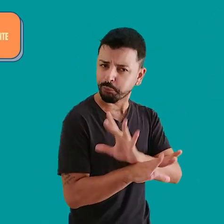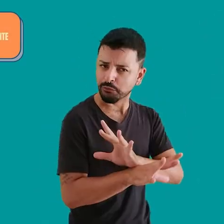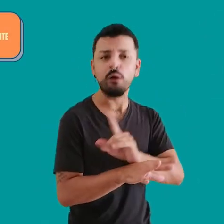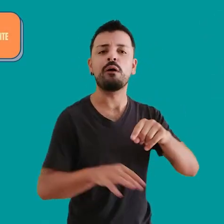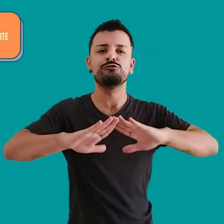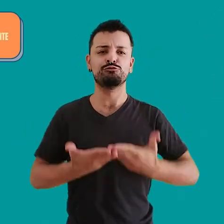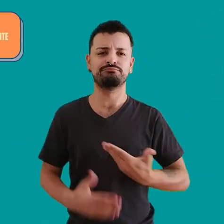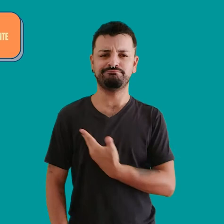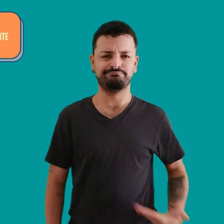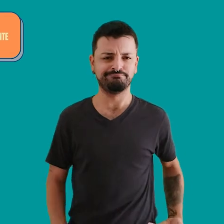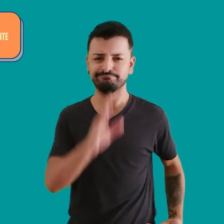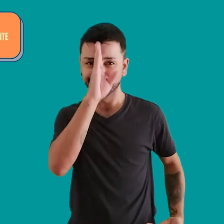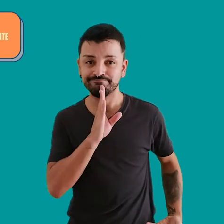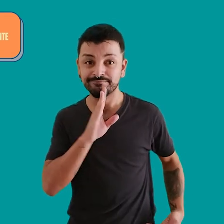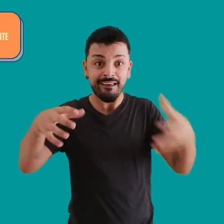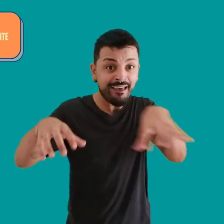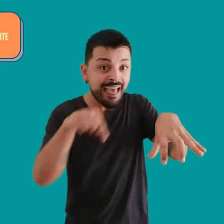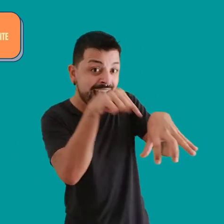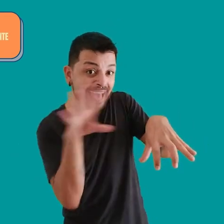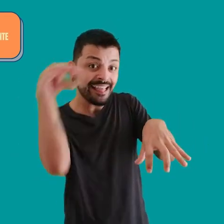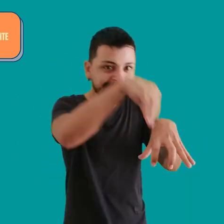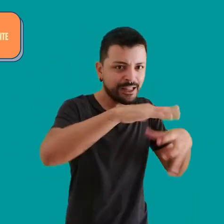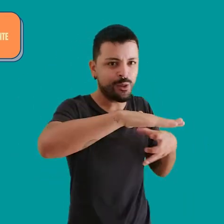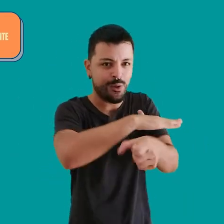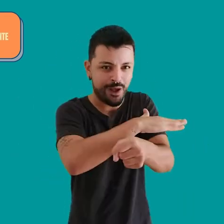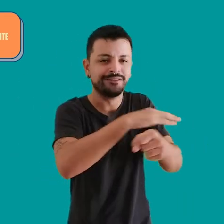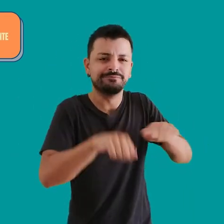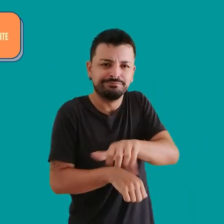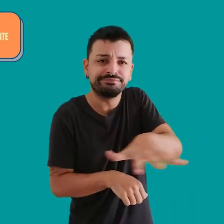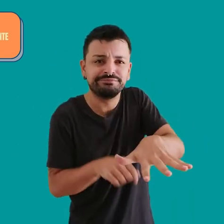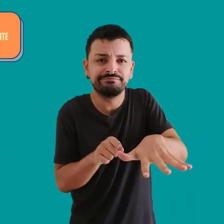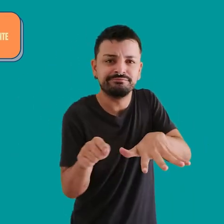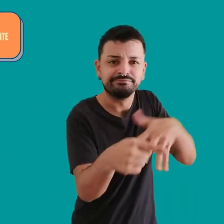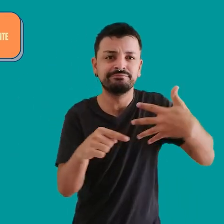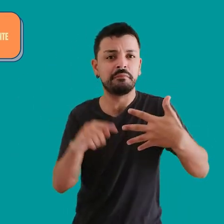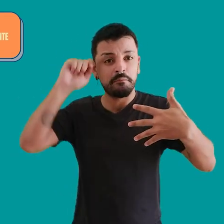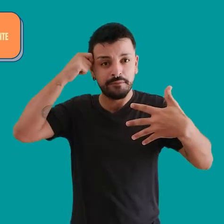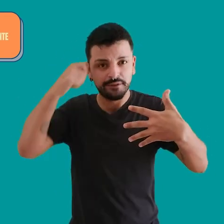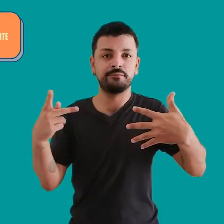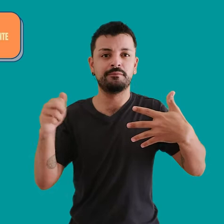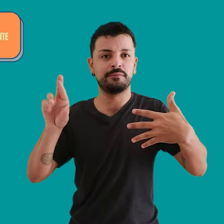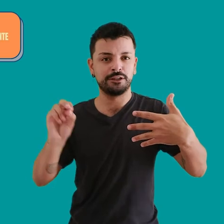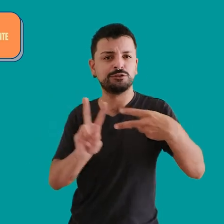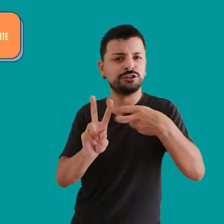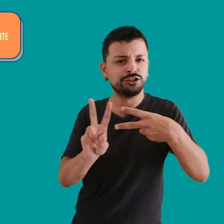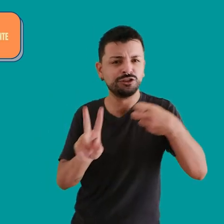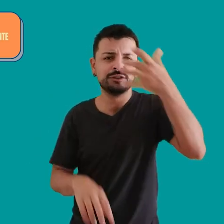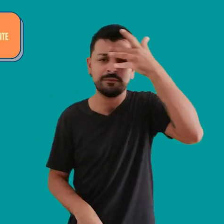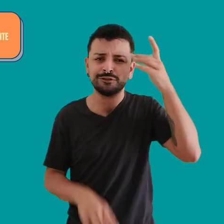em escolas públicas. É dentro desta segunda metade que estão as cotas para pretos,